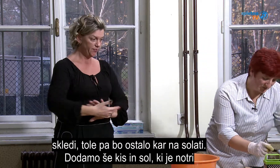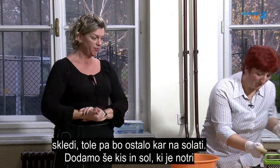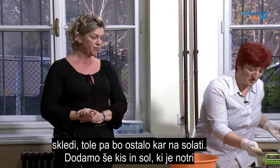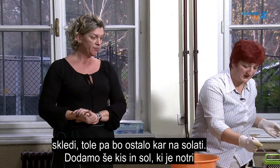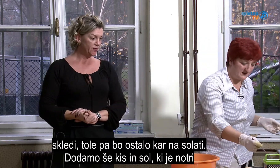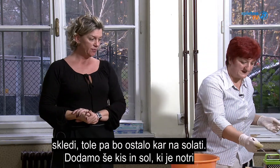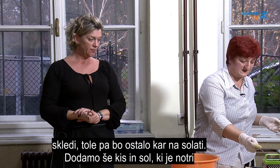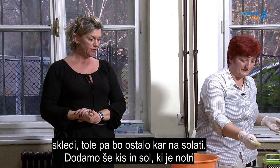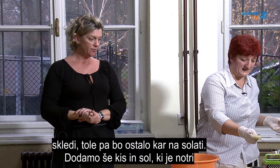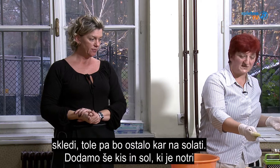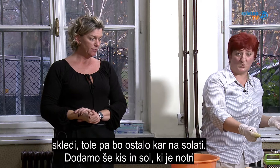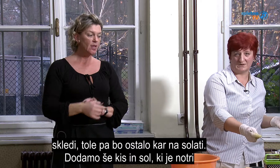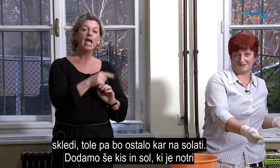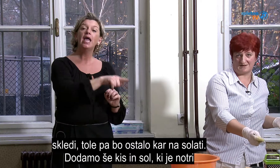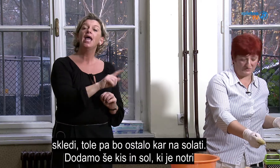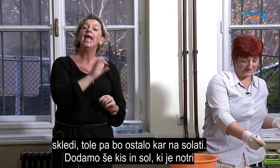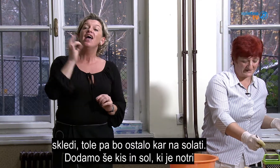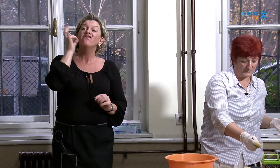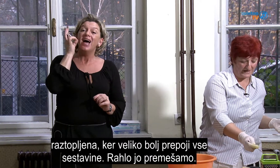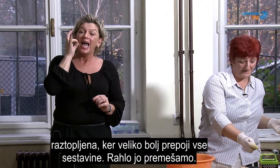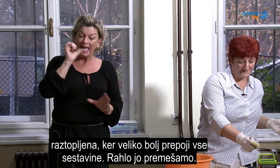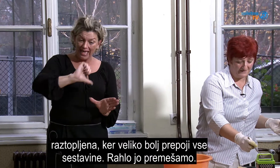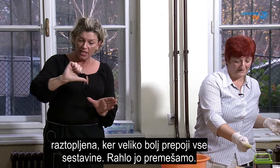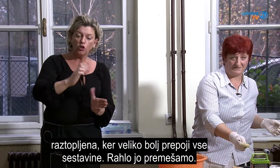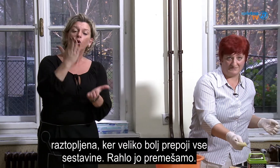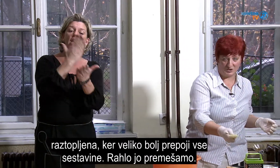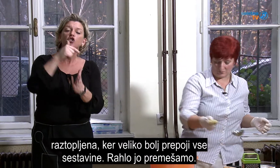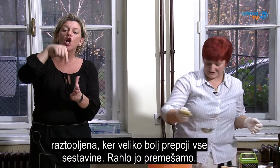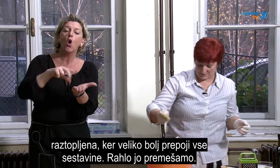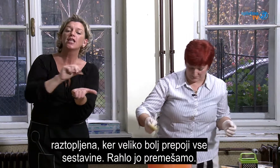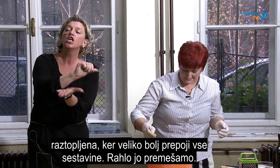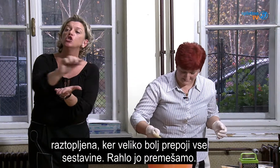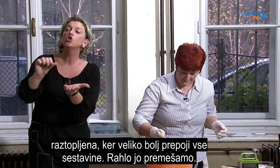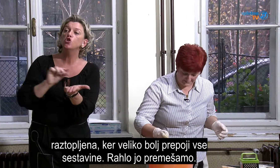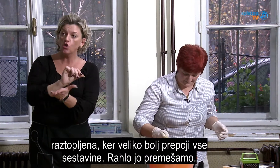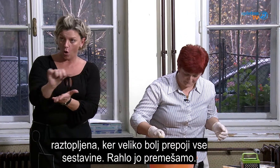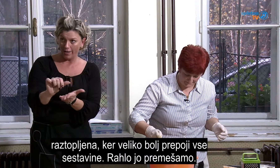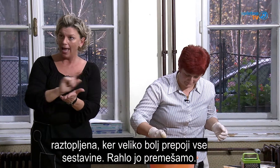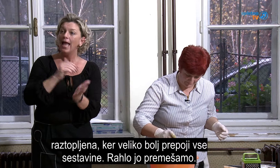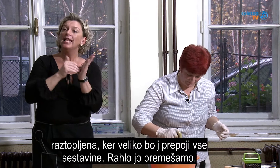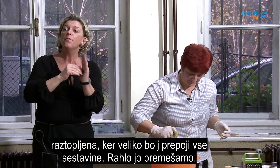Dodamo še kis pa sol, katera je noter raztopljena, ker veliko bolj se prepoji sestavine.